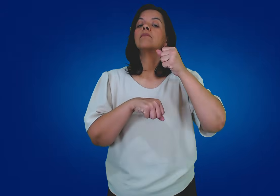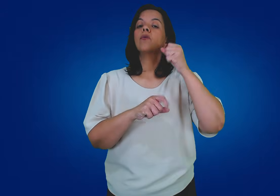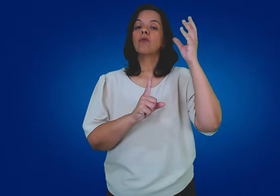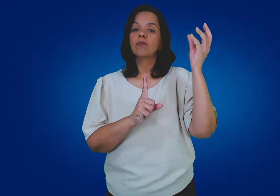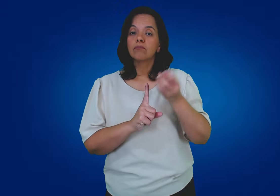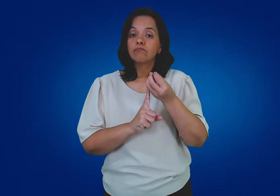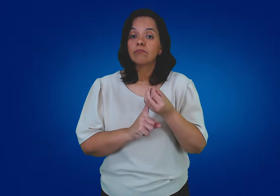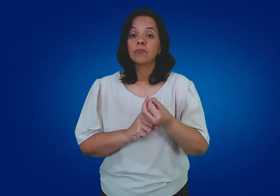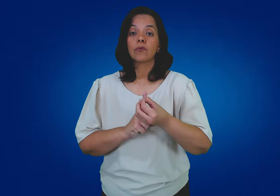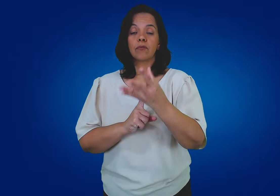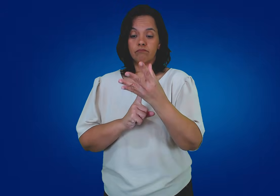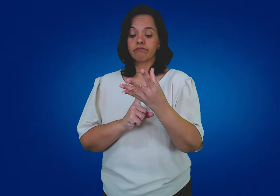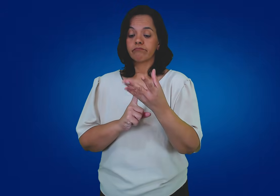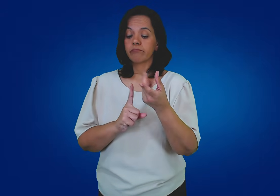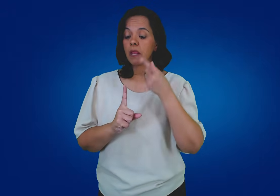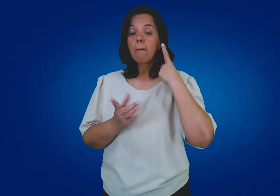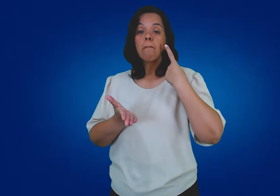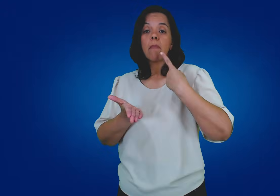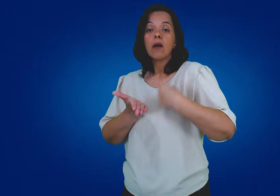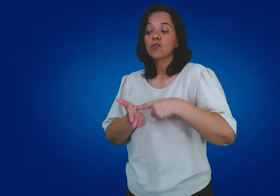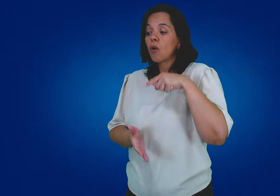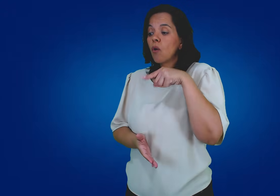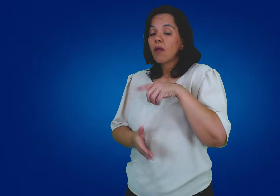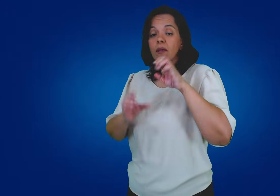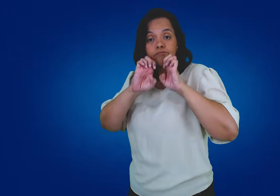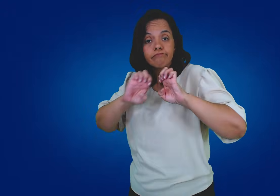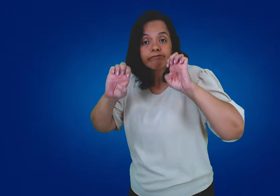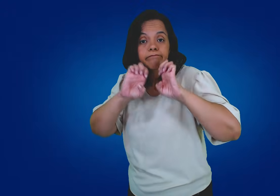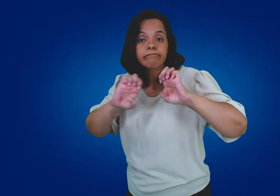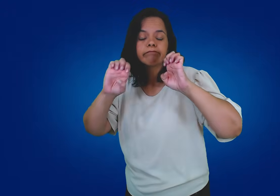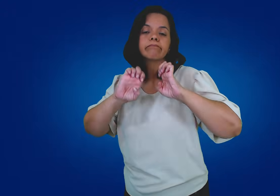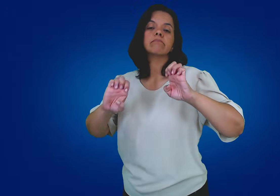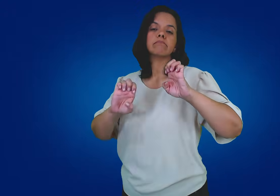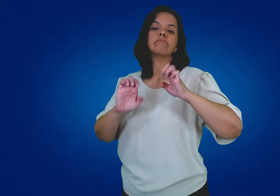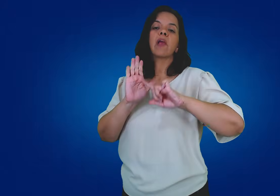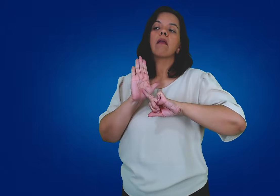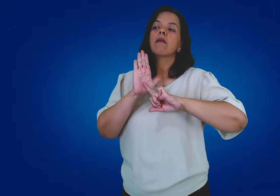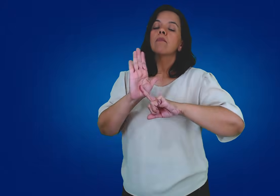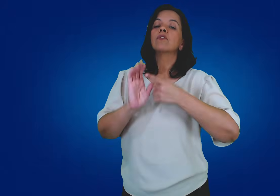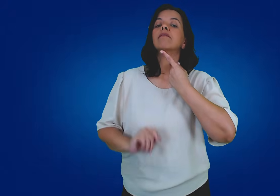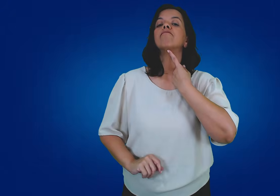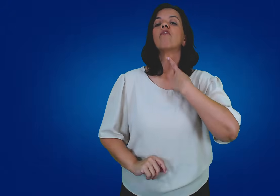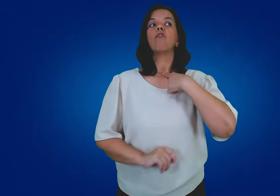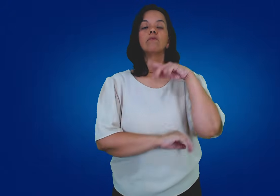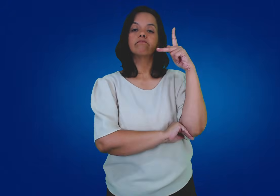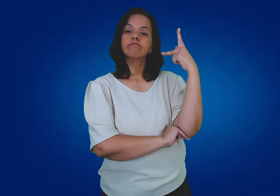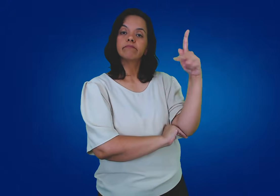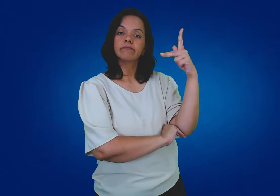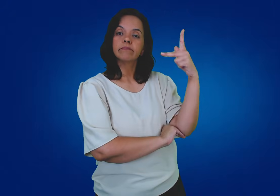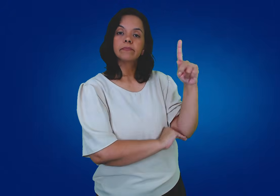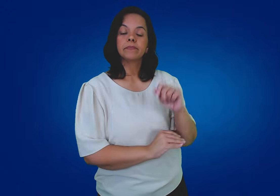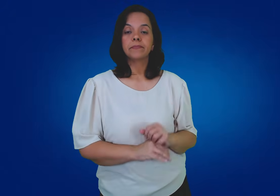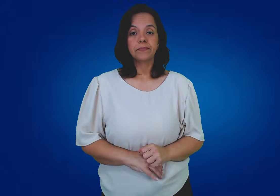Então, sempre Deus chamou essas pessoas e mandou que eles pregassem o